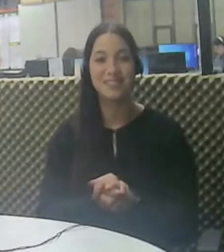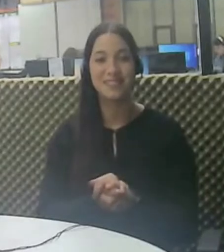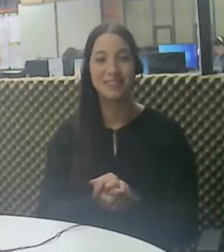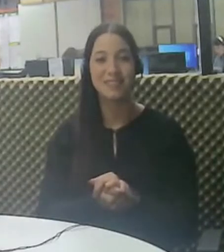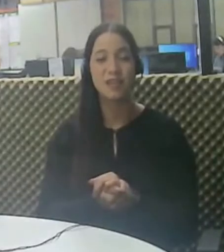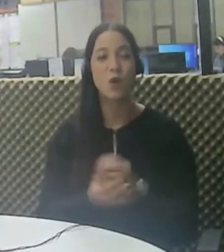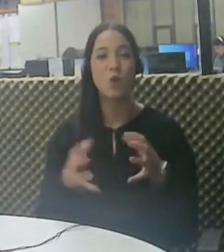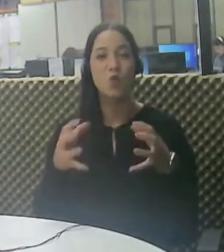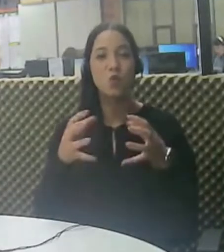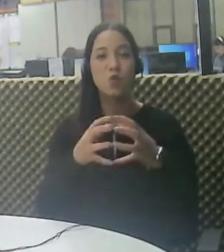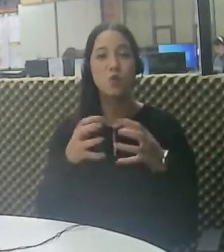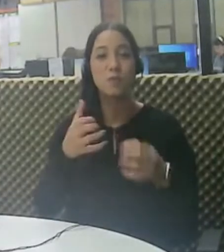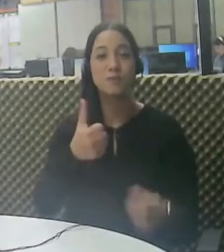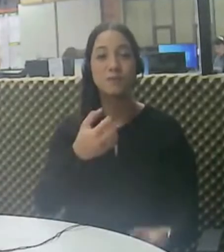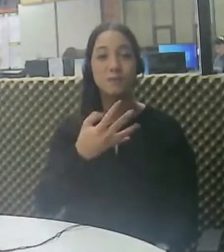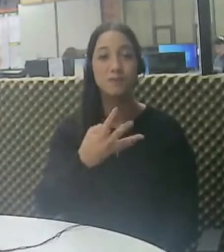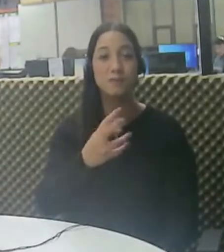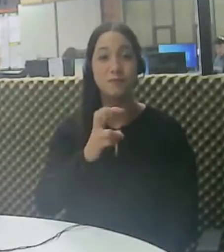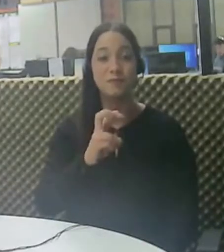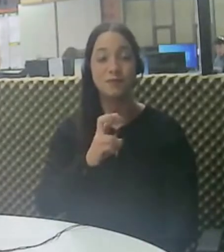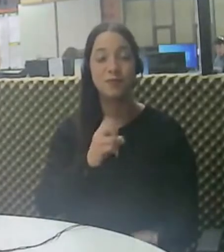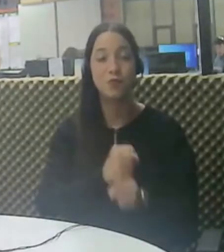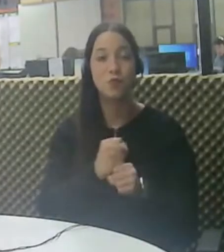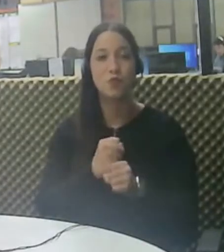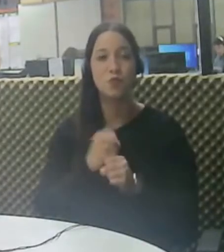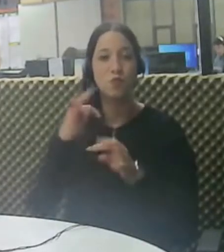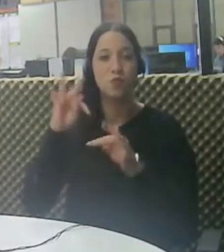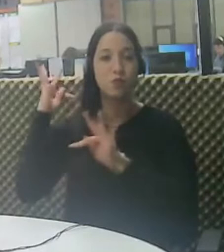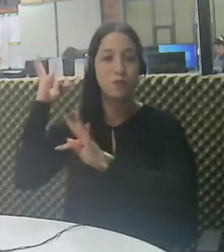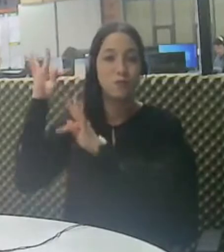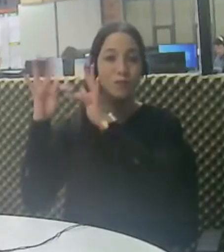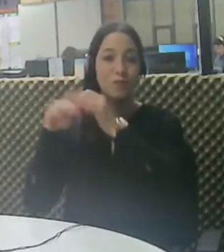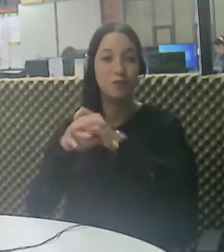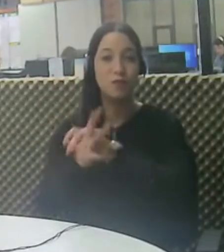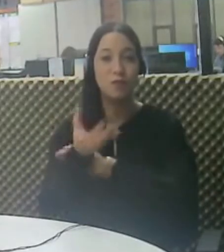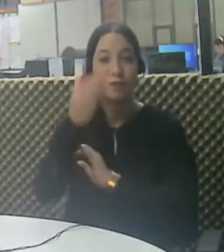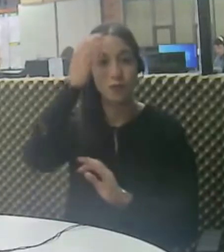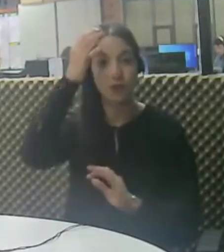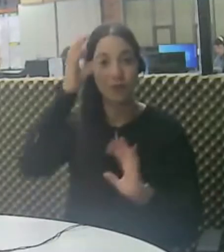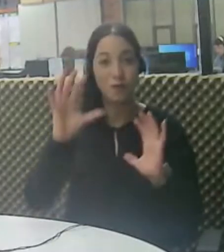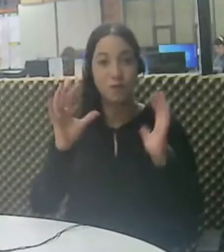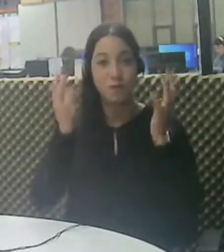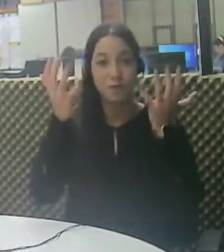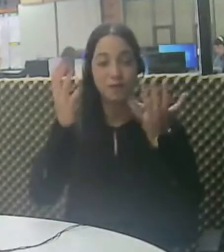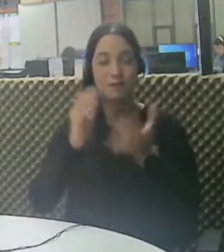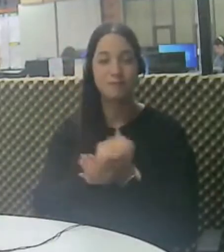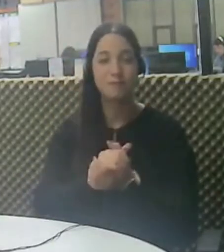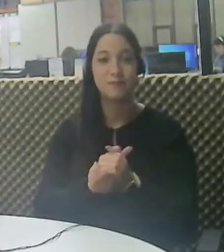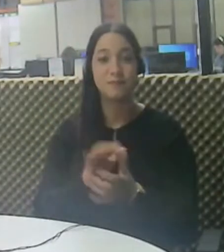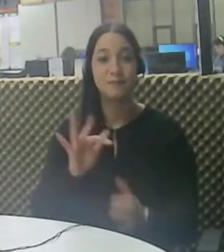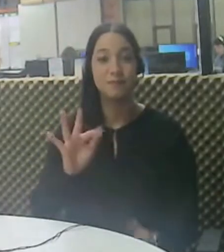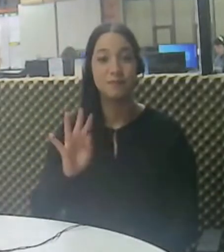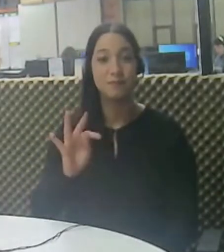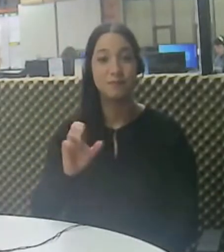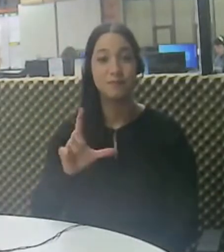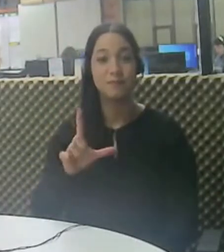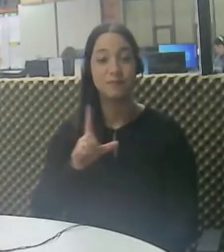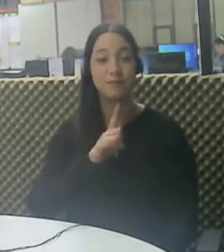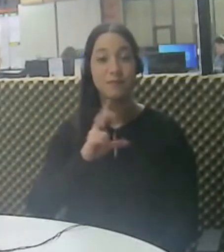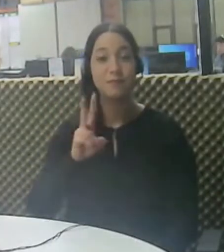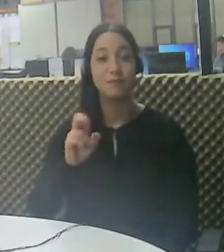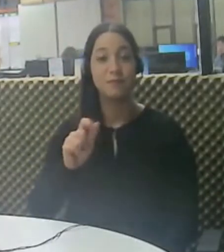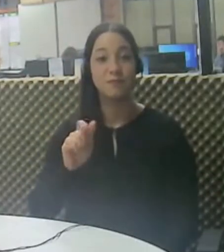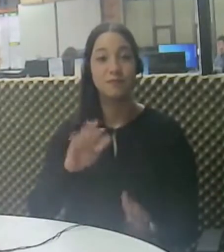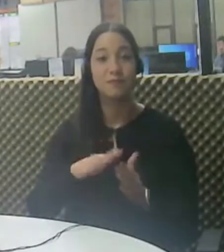Ternos celebram 145 anos de tradição da festa de Congado. Futel oferece vagas